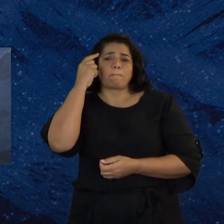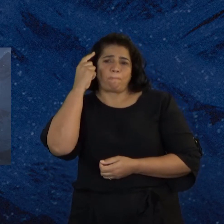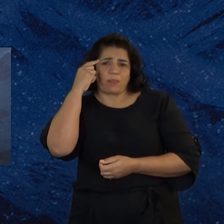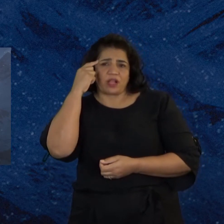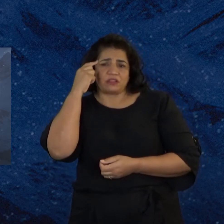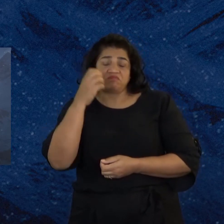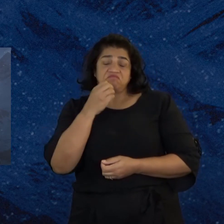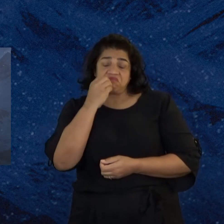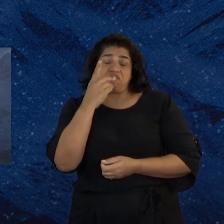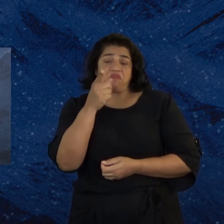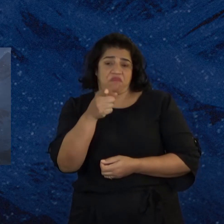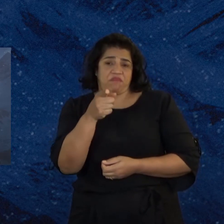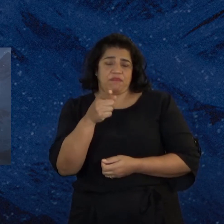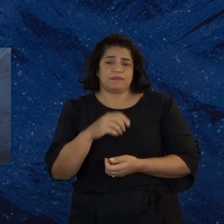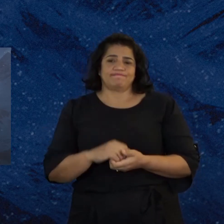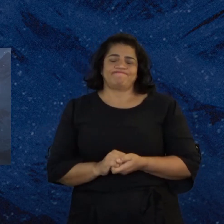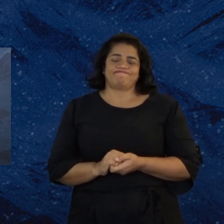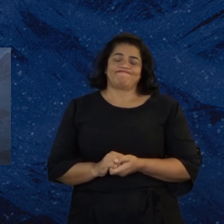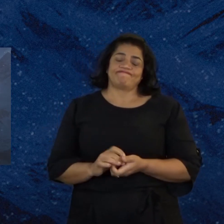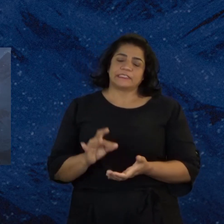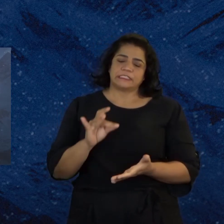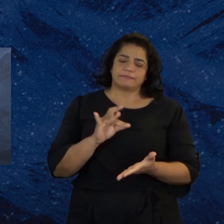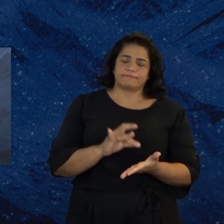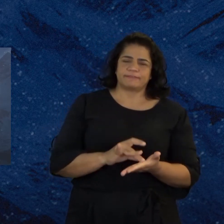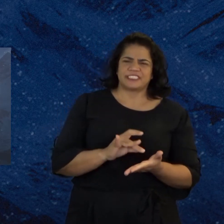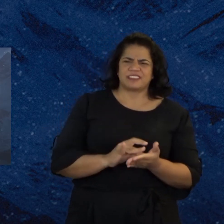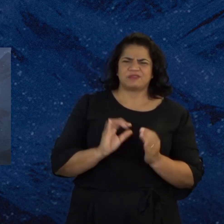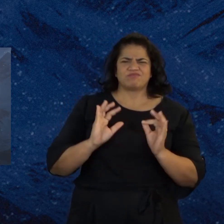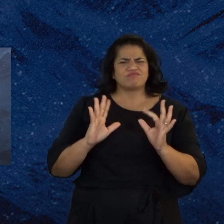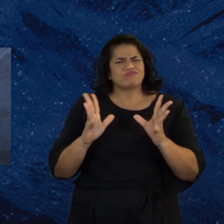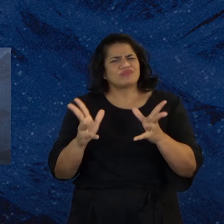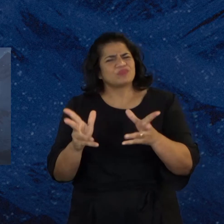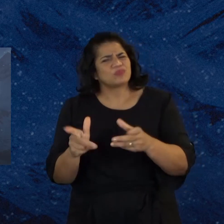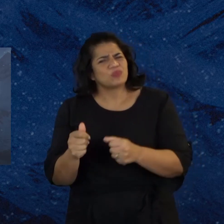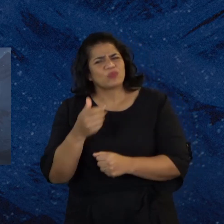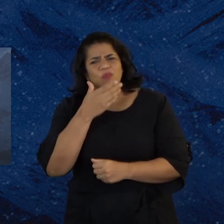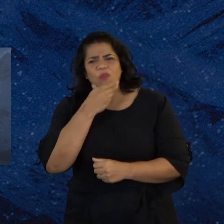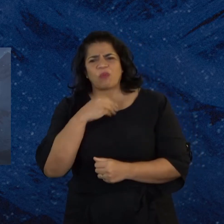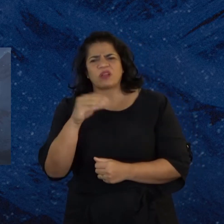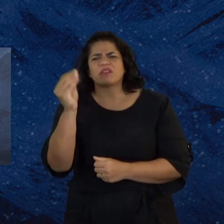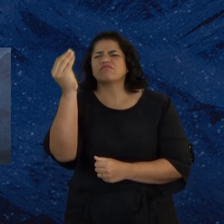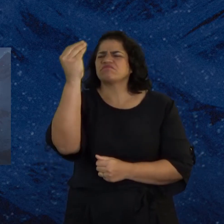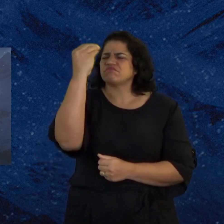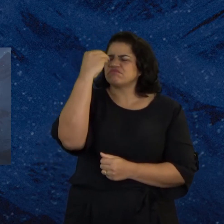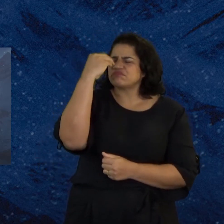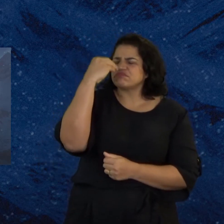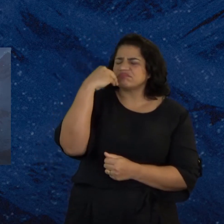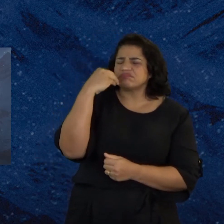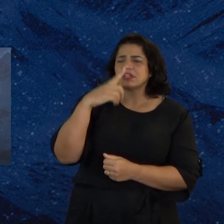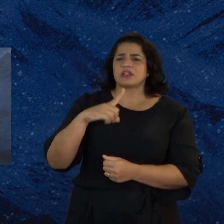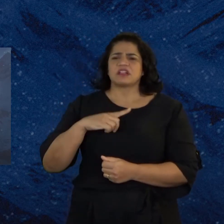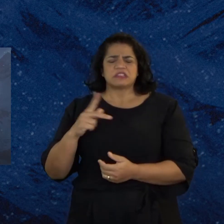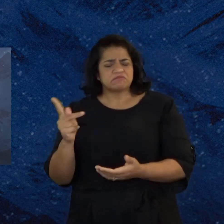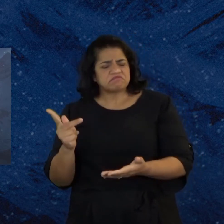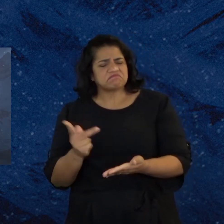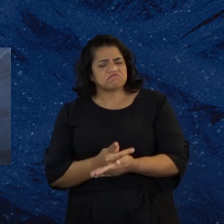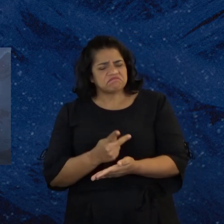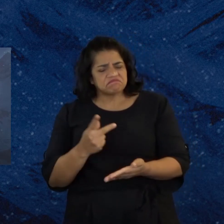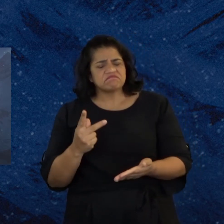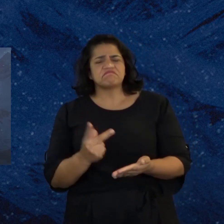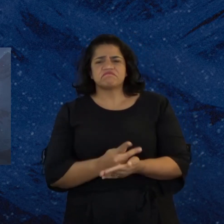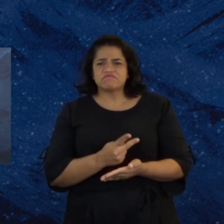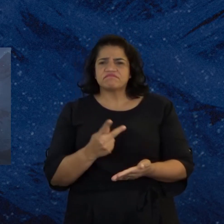Na verdade, todo homem é falho. Eu sou falho. Todo